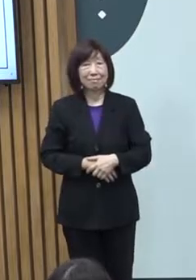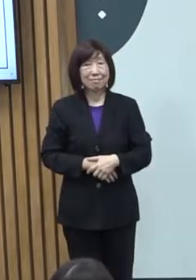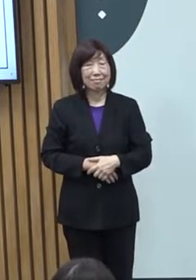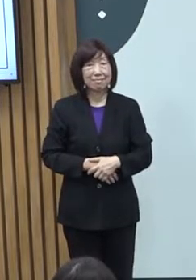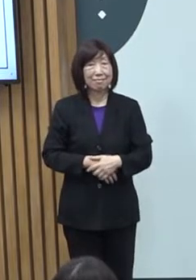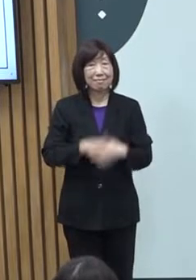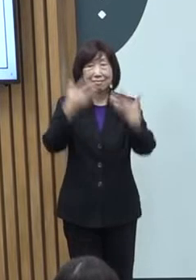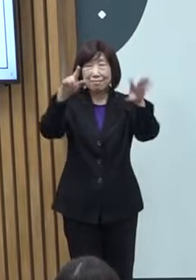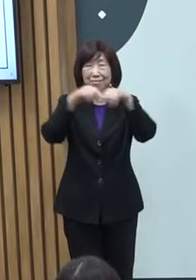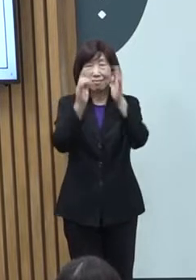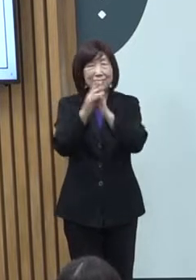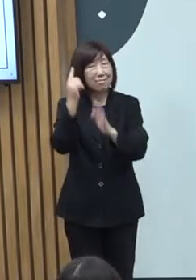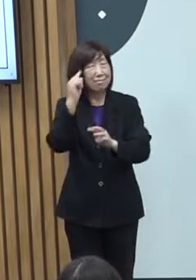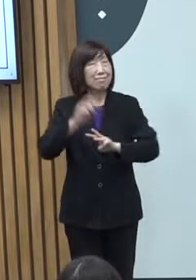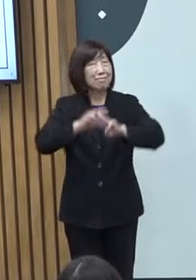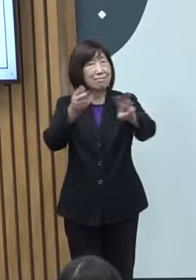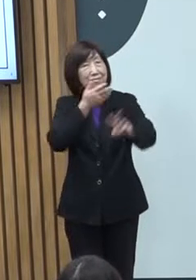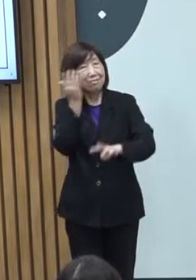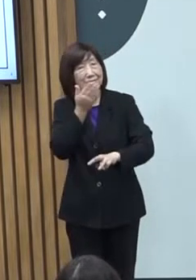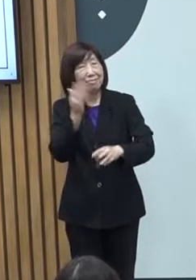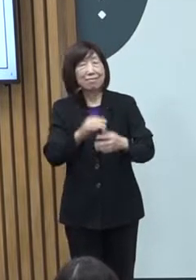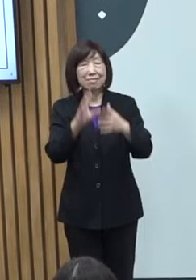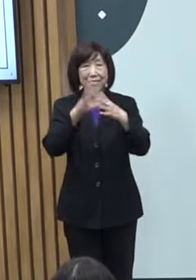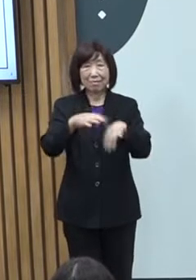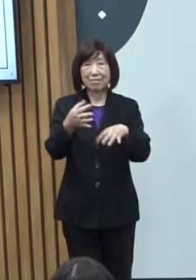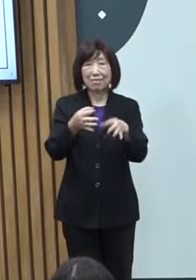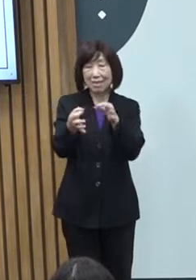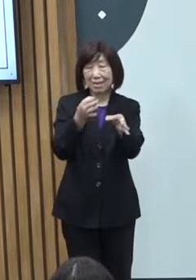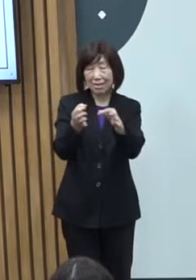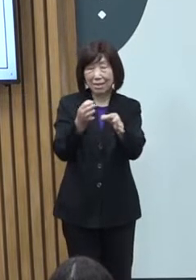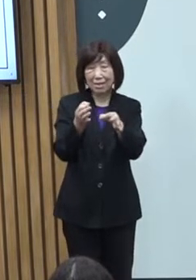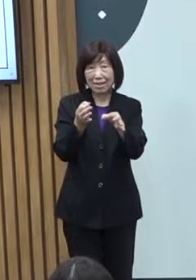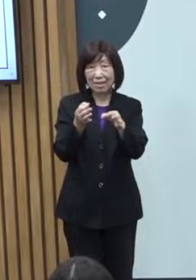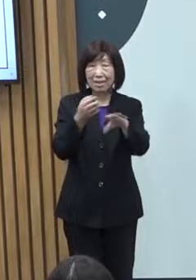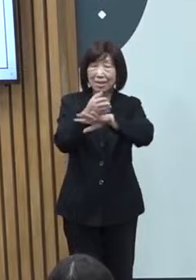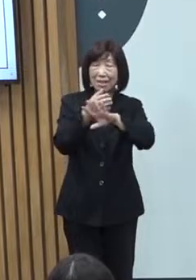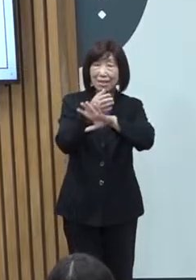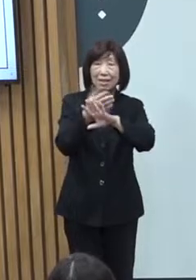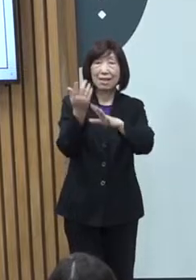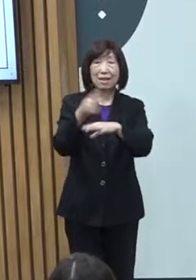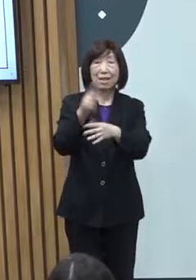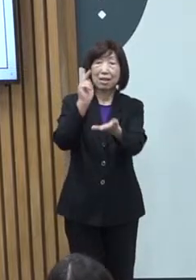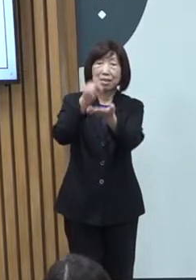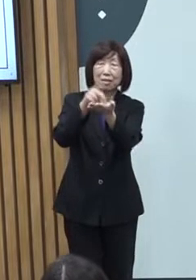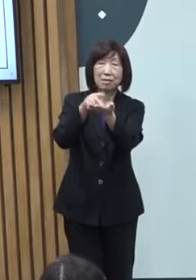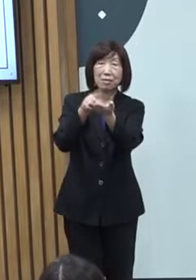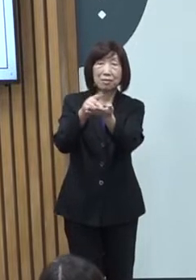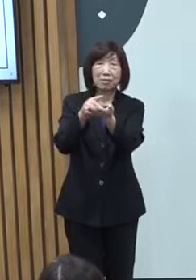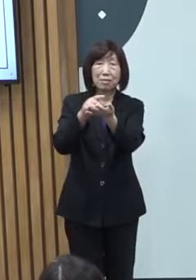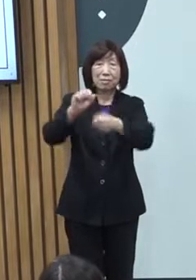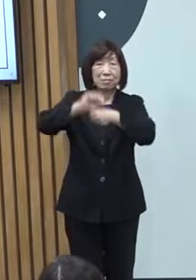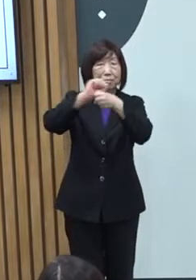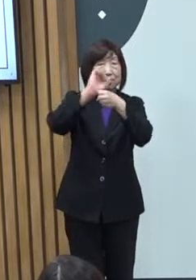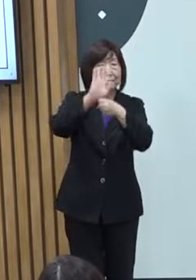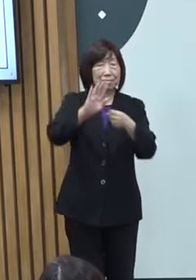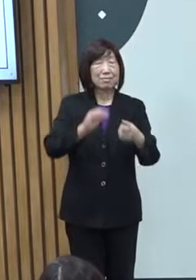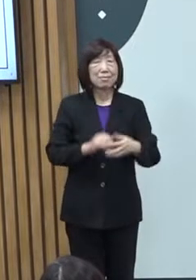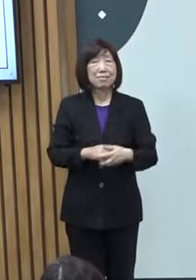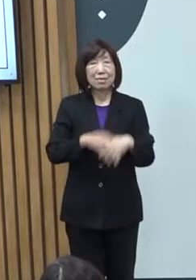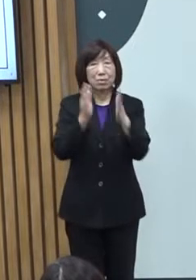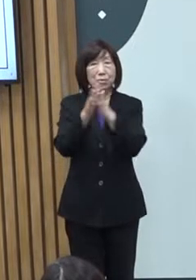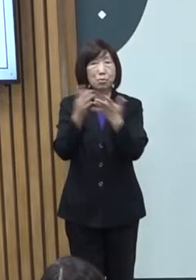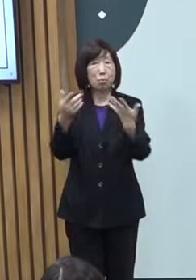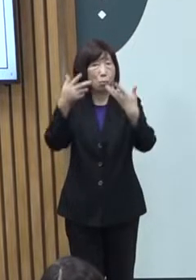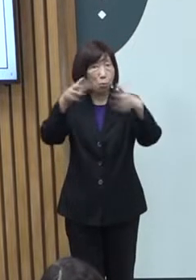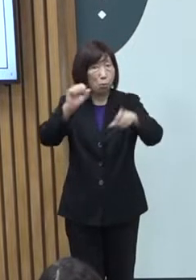想出去外面透透气走一走，所以我们营业用小客车的那个租任的小客车需求哈，非常的畅